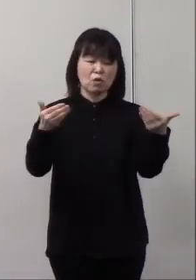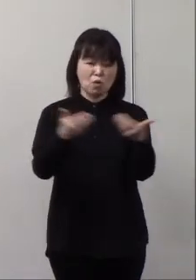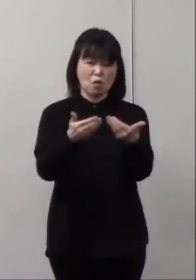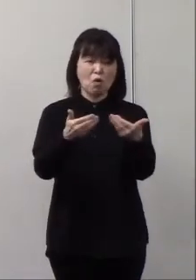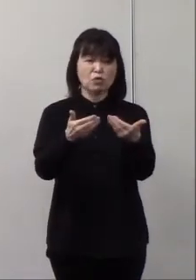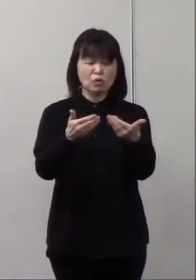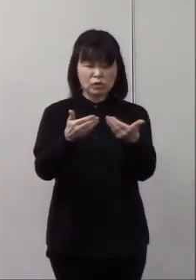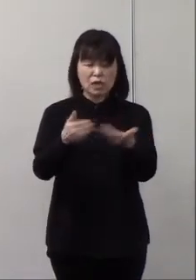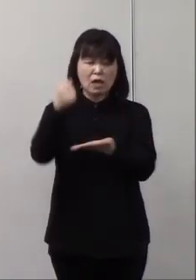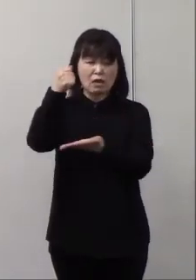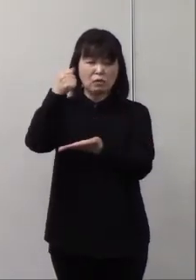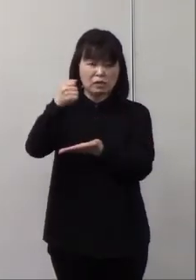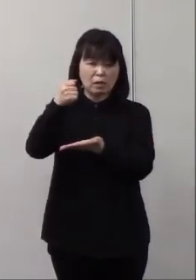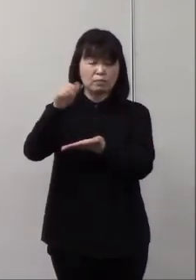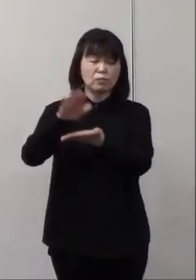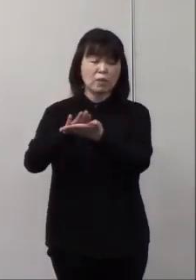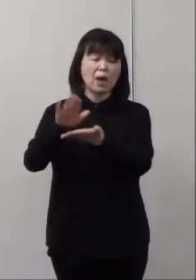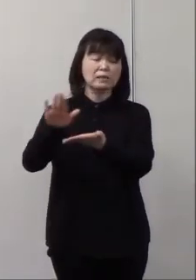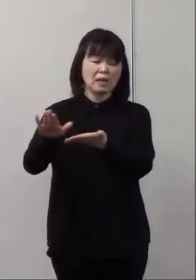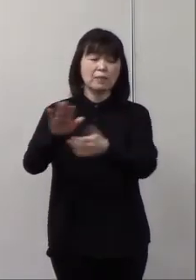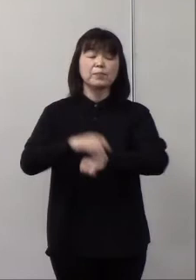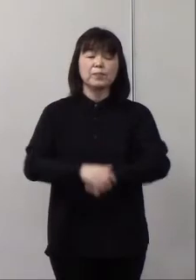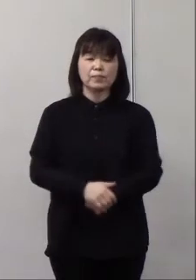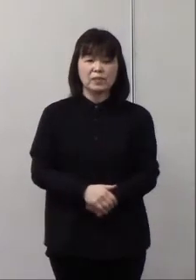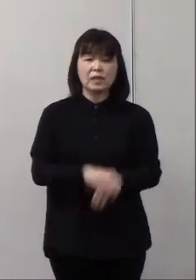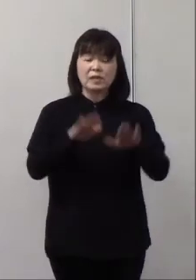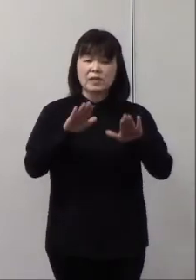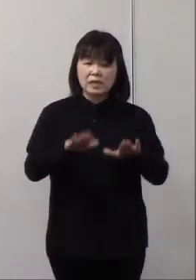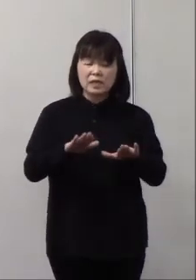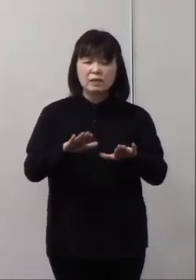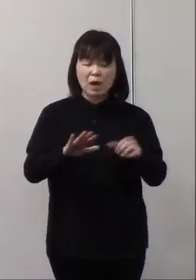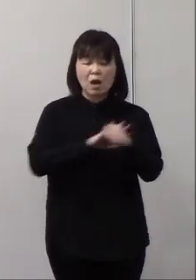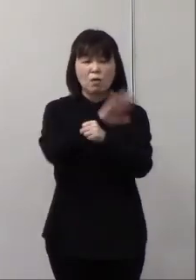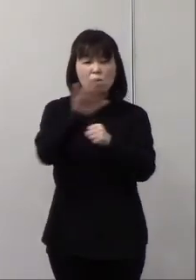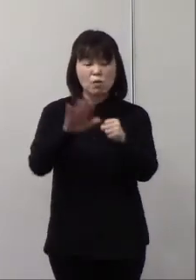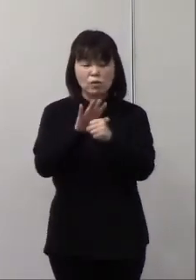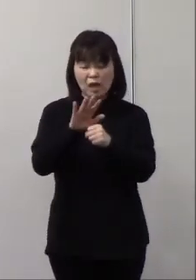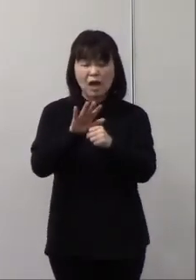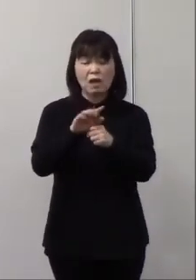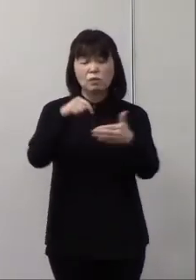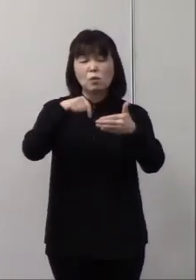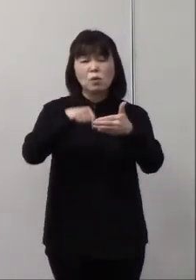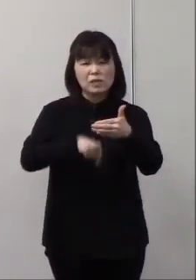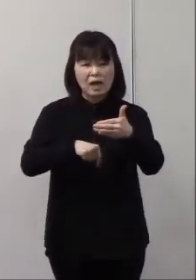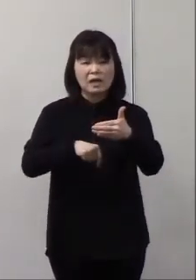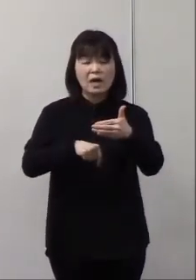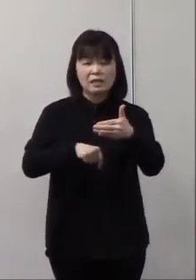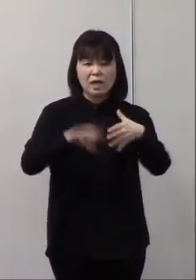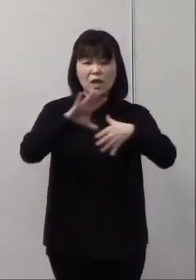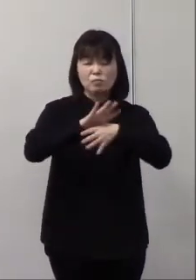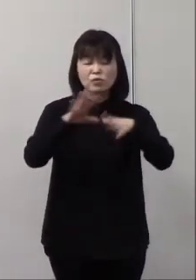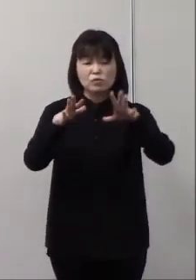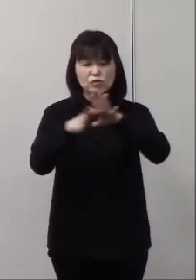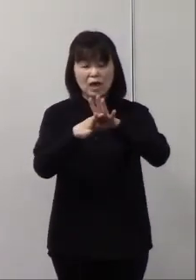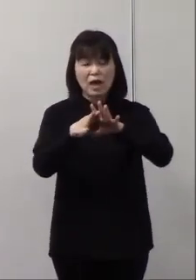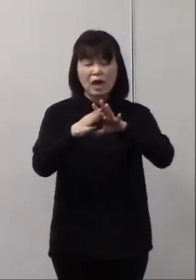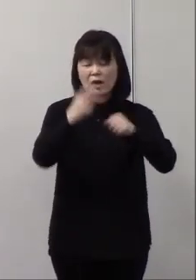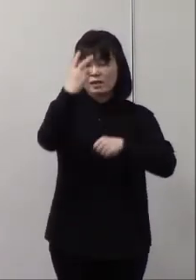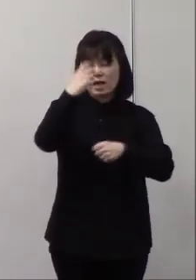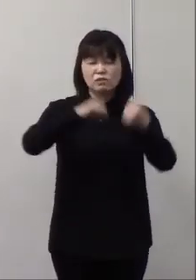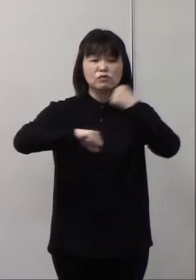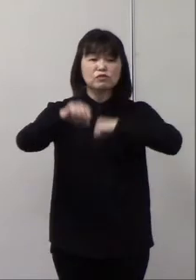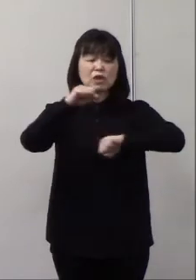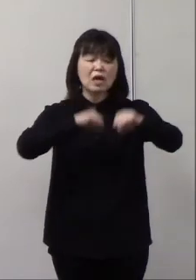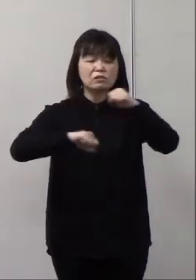している、特に、こういった活動というのが大きな制限を受けている、まあ、その費用を絶やさない